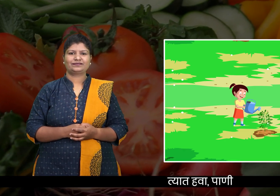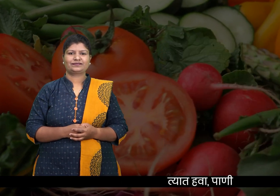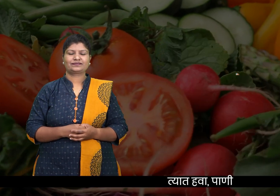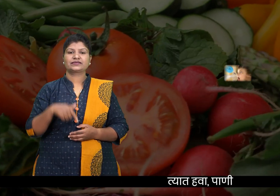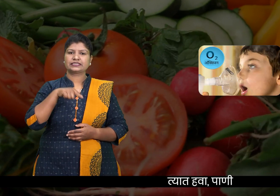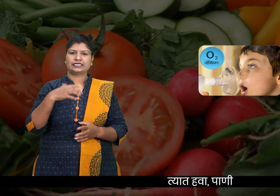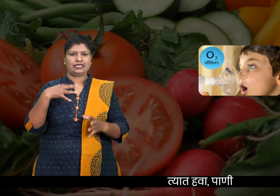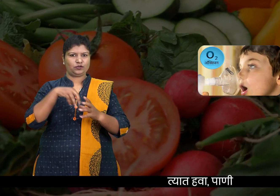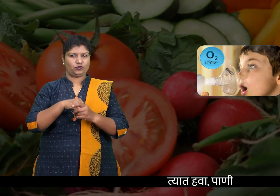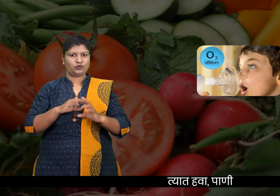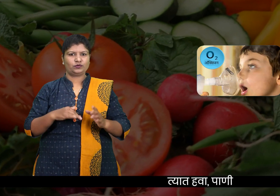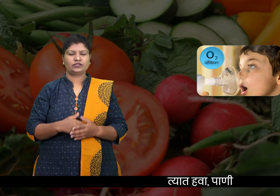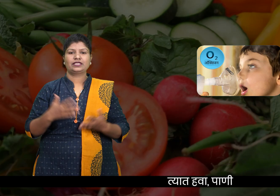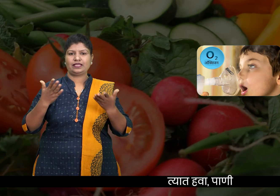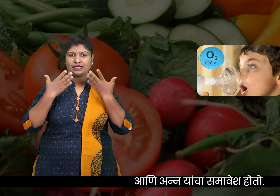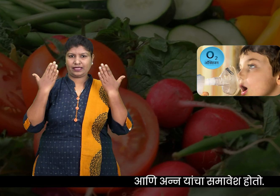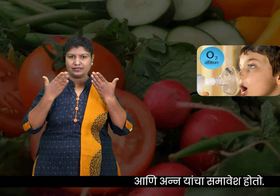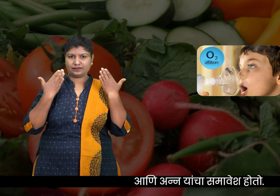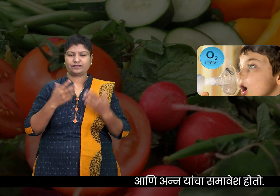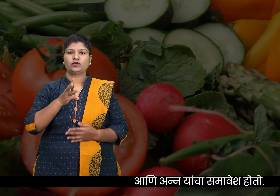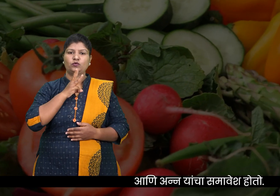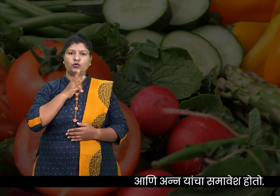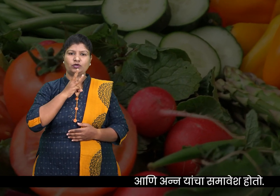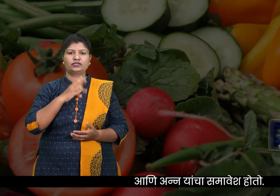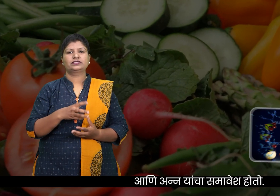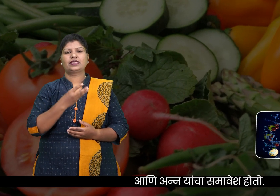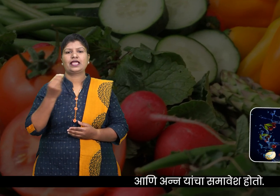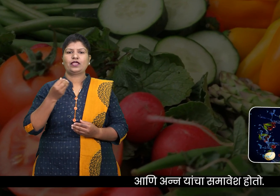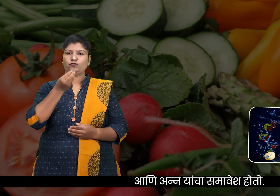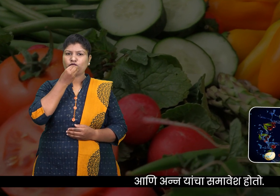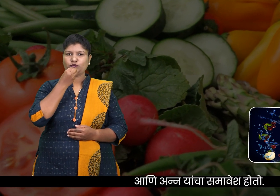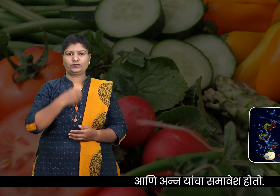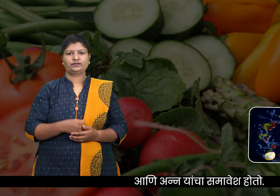त्यात हवा, पाणी आणि अन्न यांचा समावेश होतो.